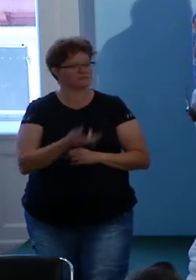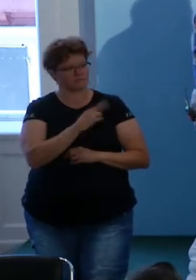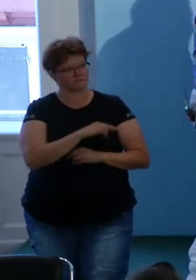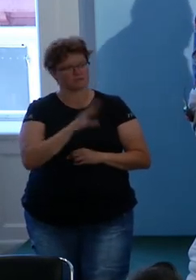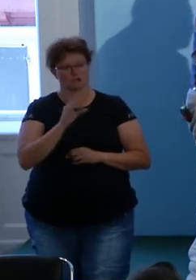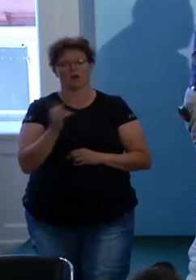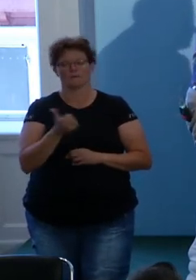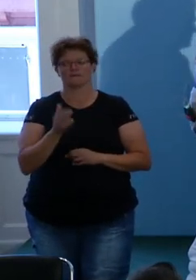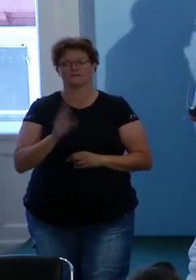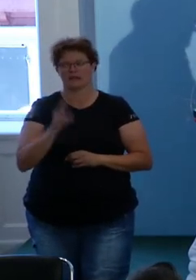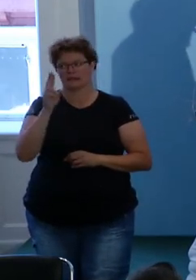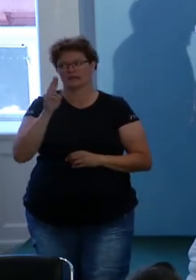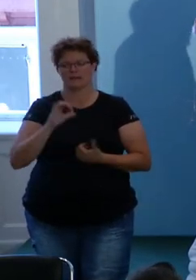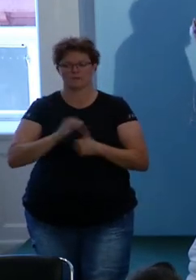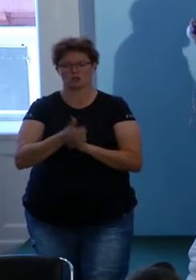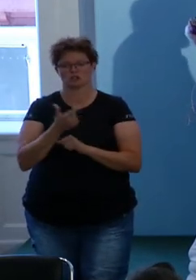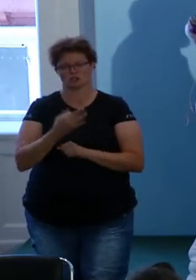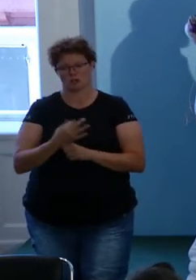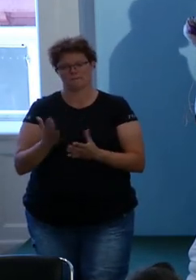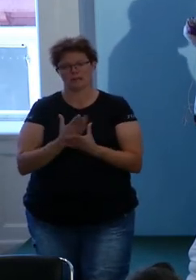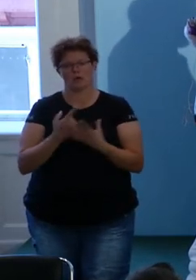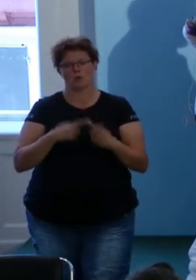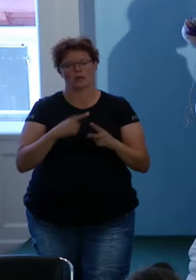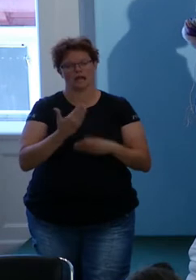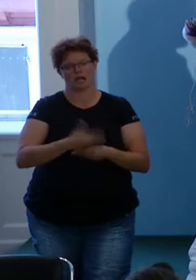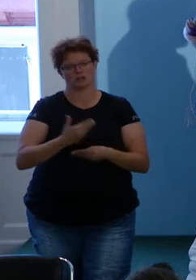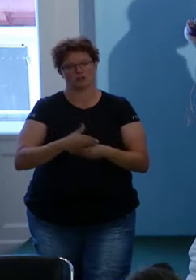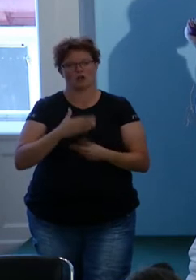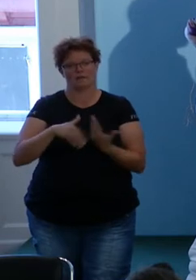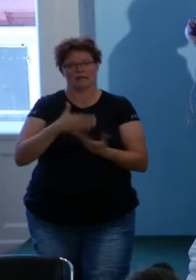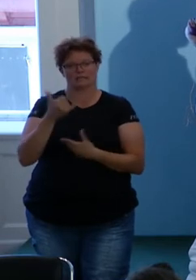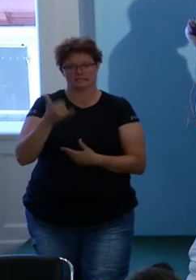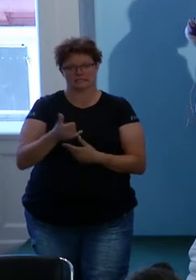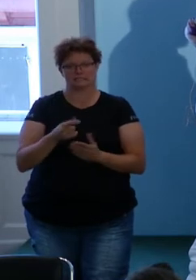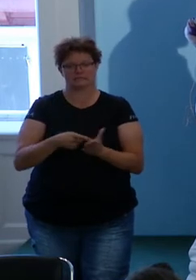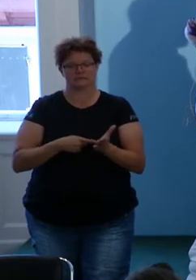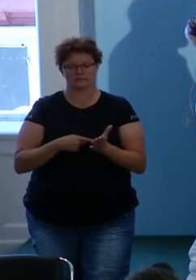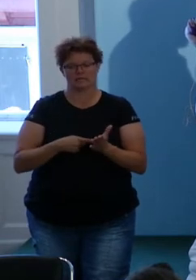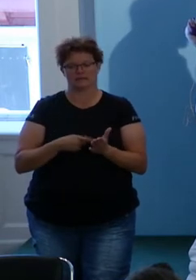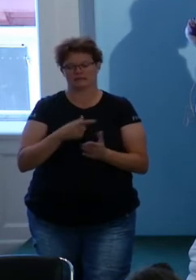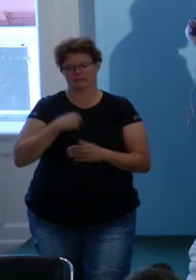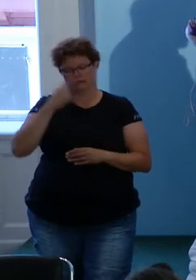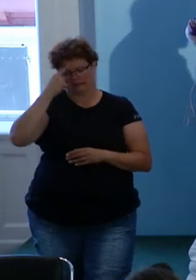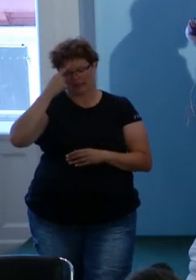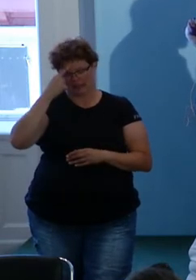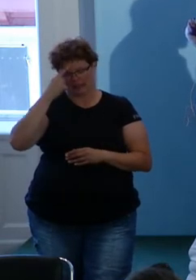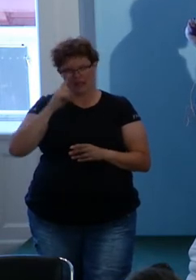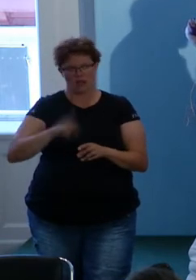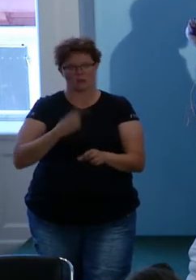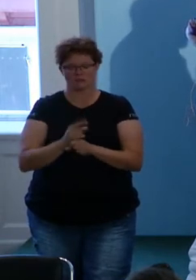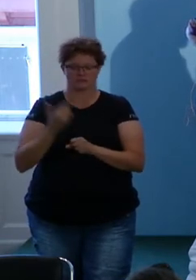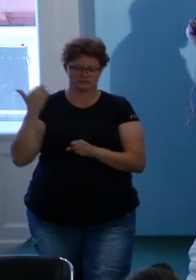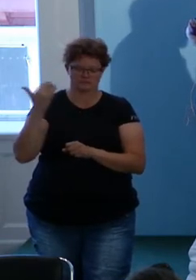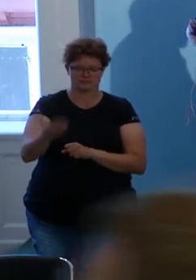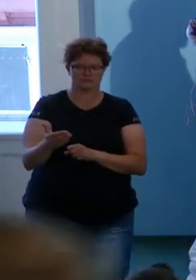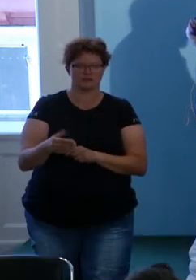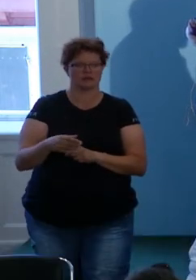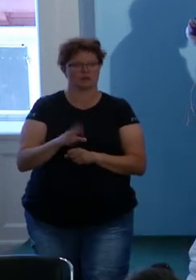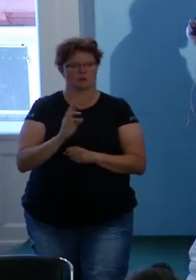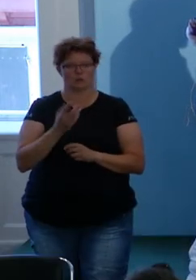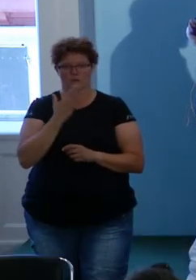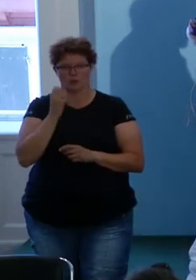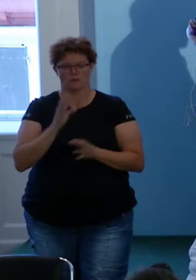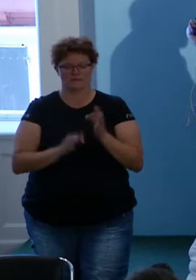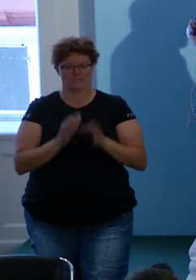det här behövs verkligen ett partnerskap mellan alla olika aktörer som är inblandade. Och framförallt att vi tänker riktigt långsiktigt. För nu pratar vi om det som ligger precis